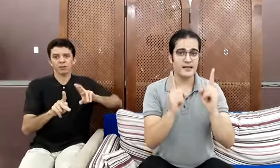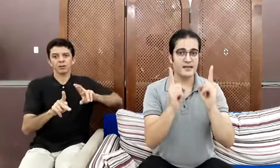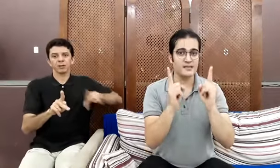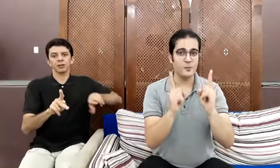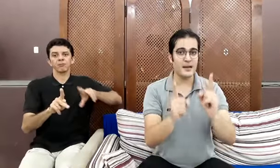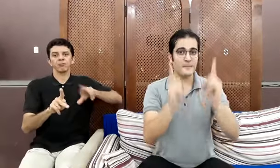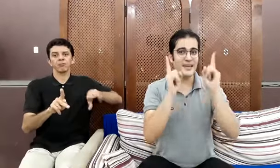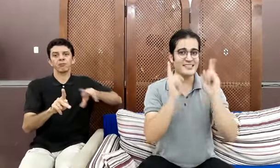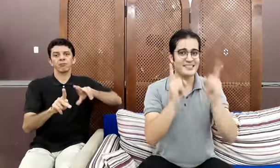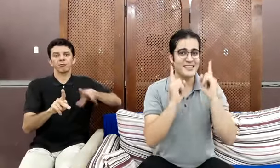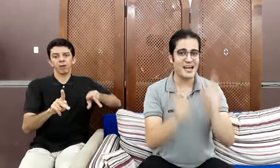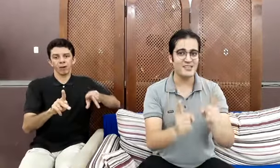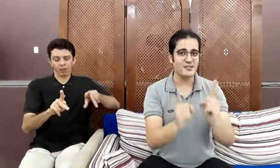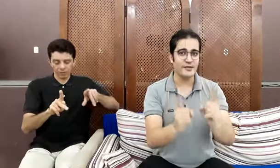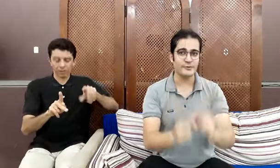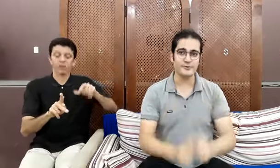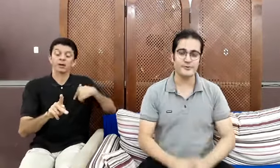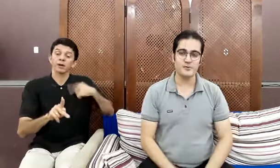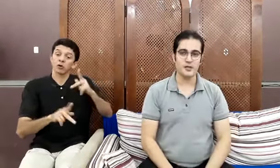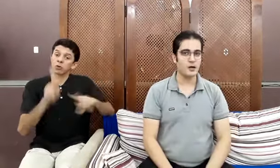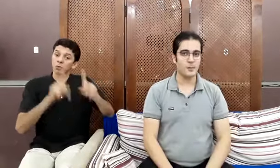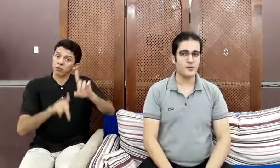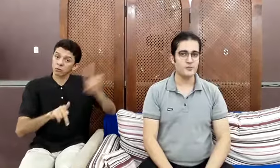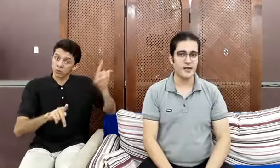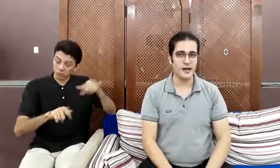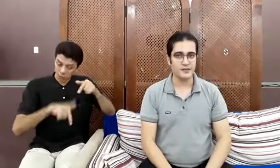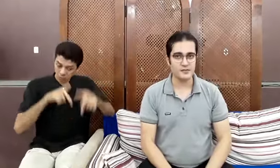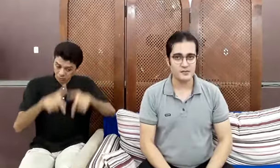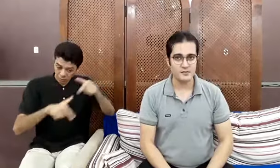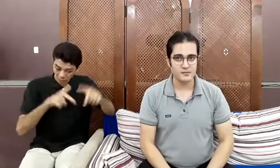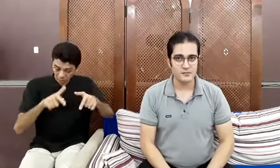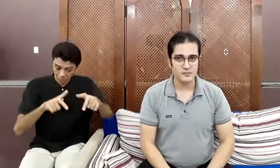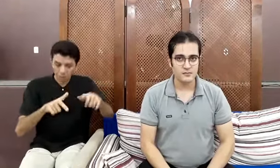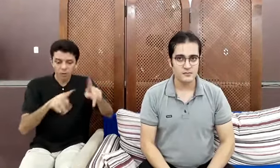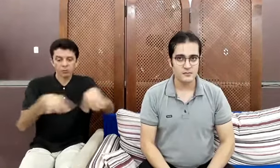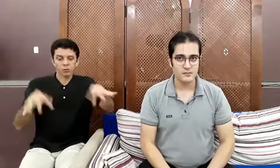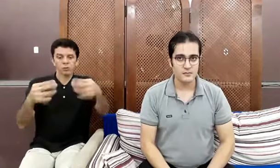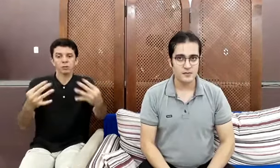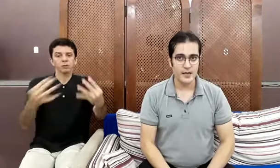chamar a atenção para a mensagem de Deus, não para os milagres.